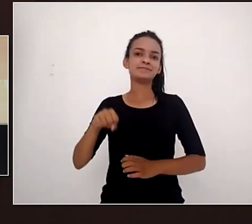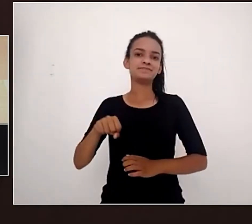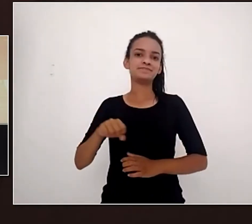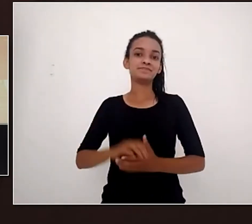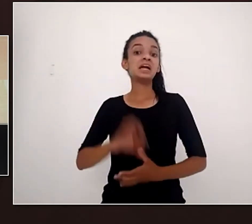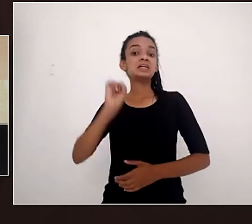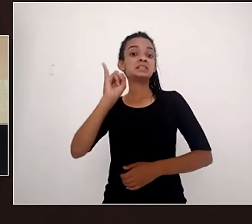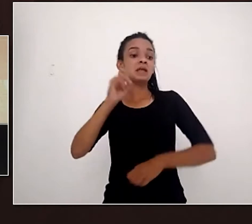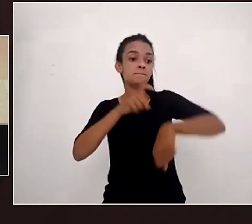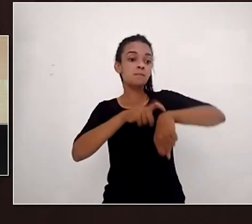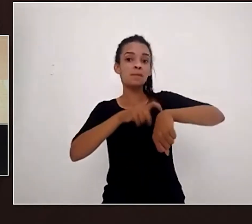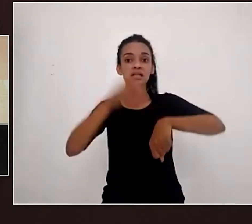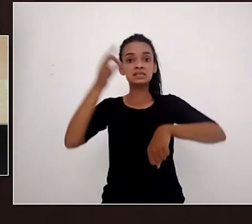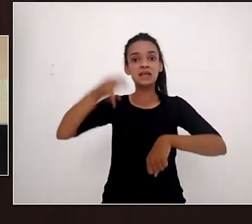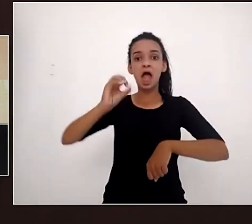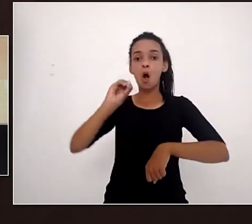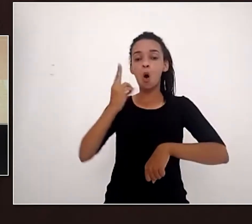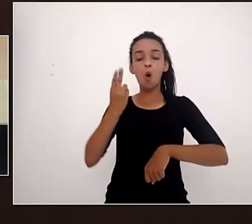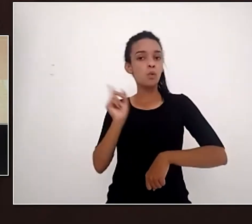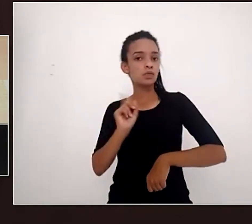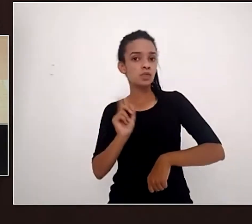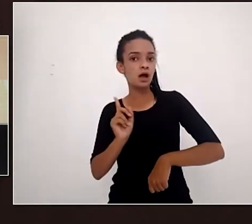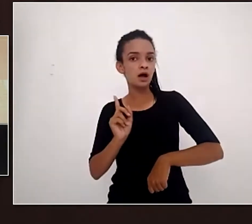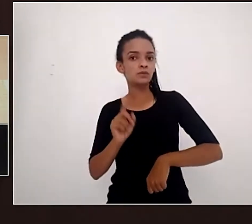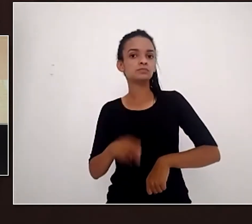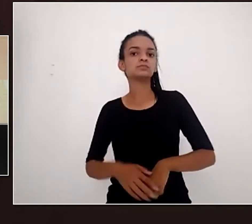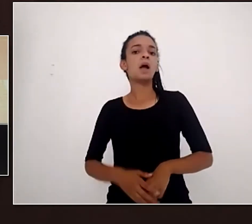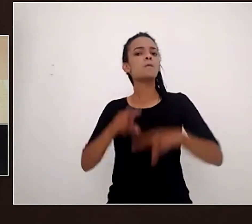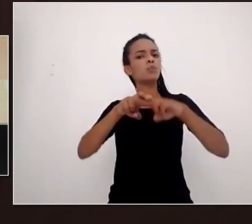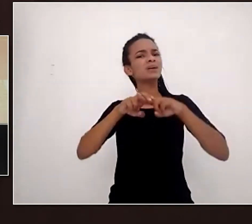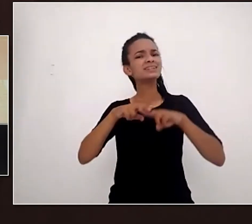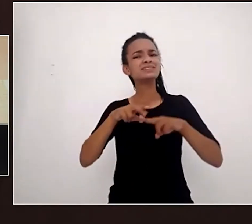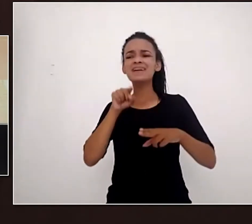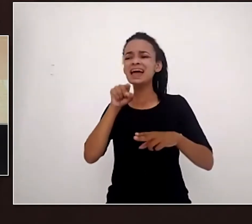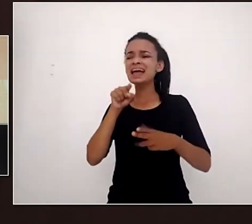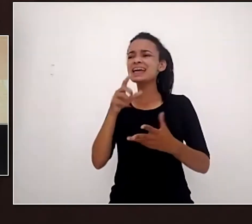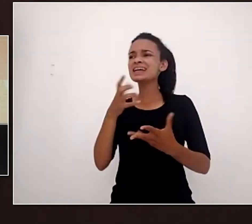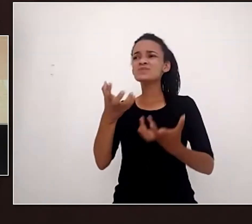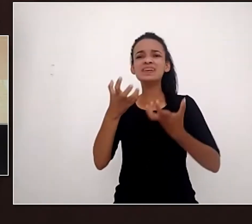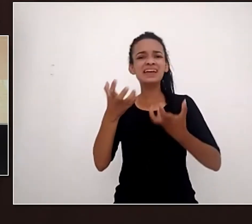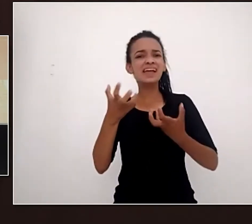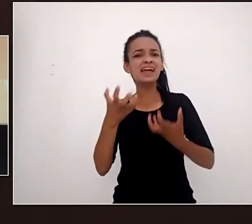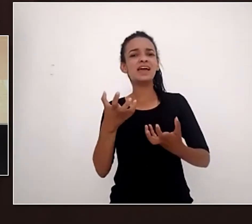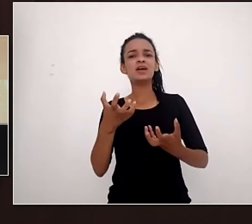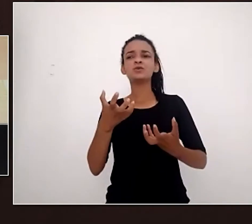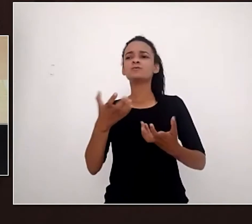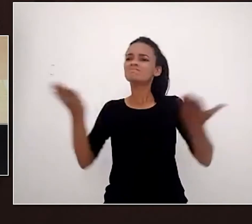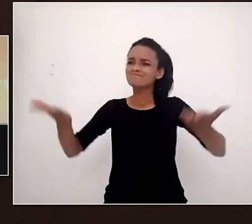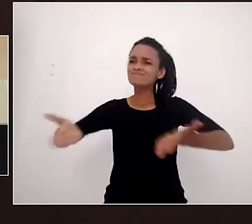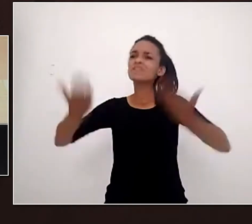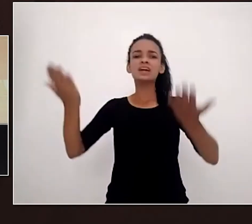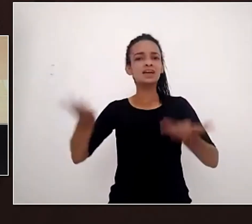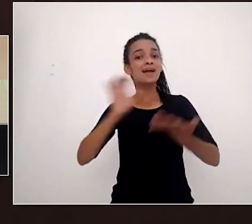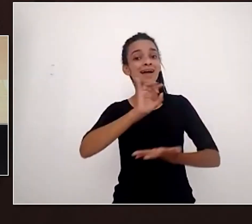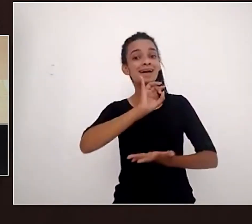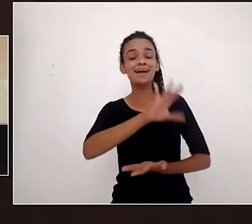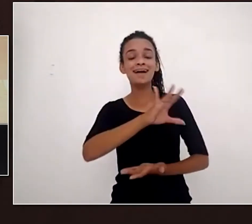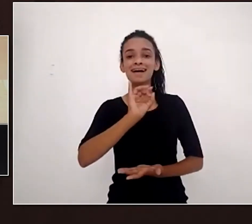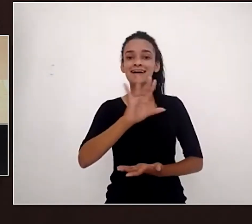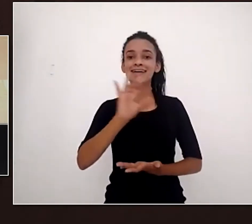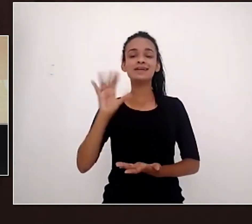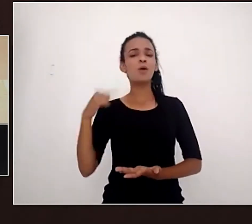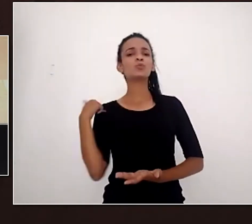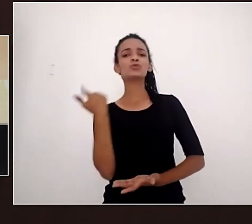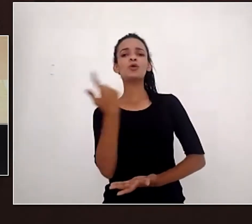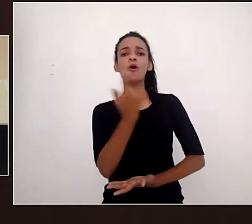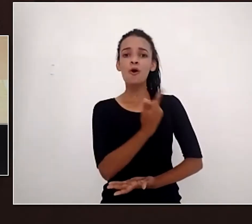não. Irmãos, é isso que eu quero estimular vocês. Cada um de nós, irmãos, temos que